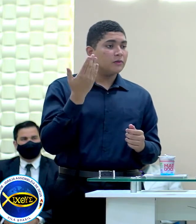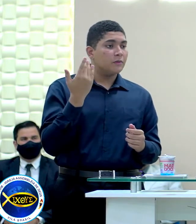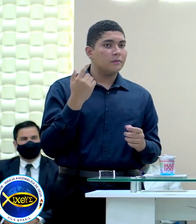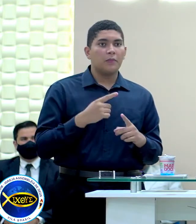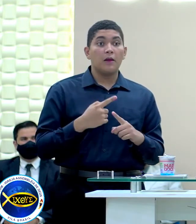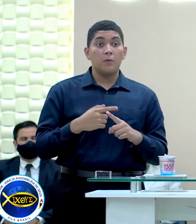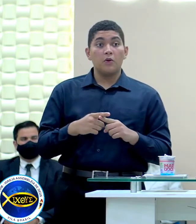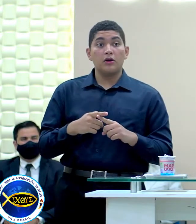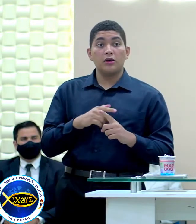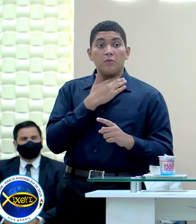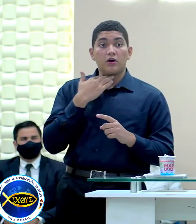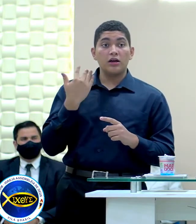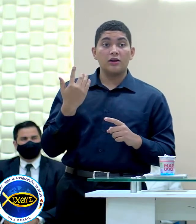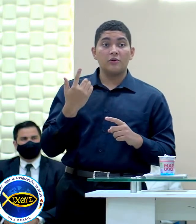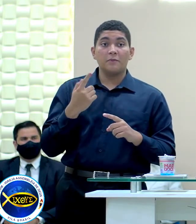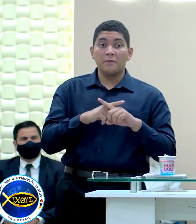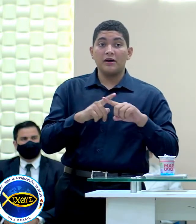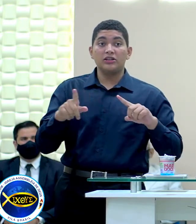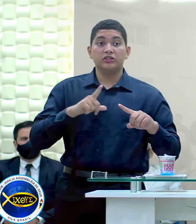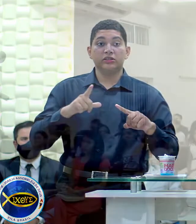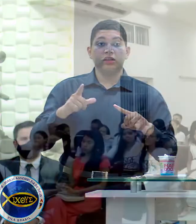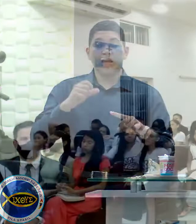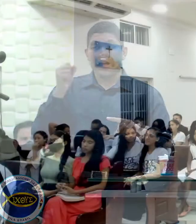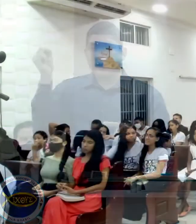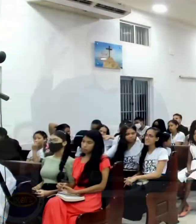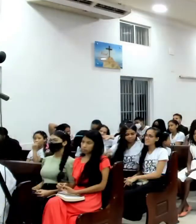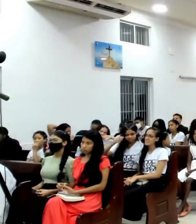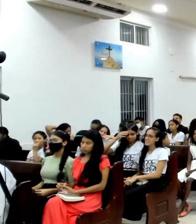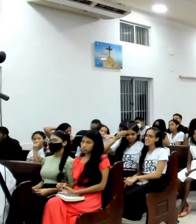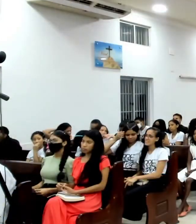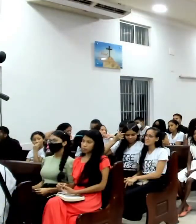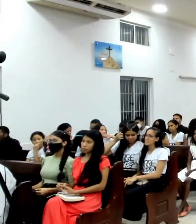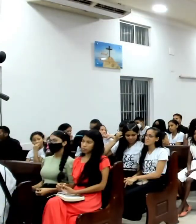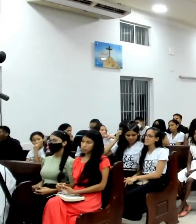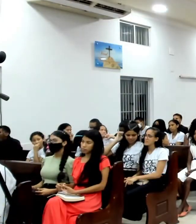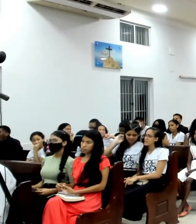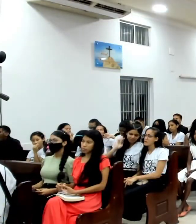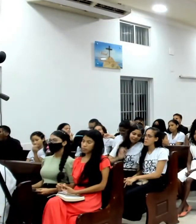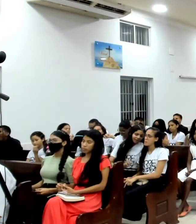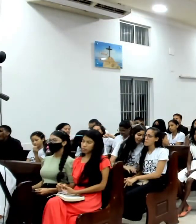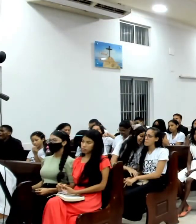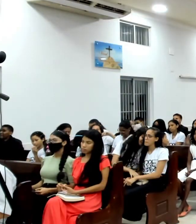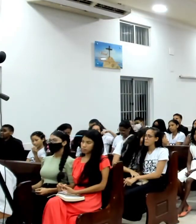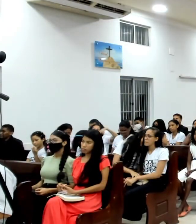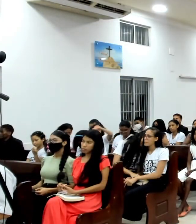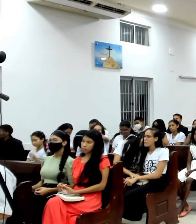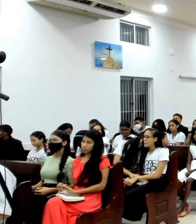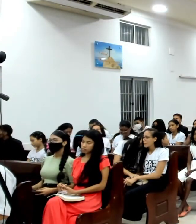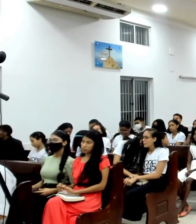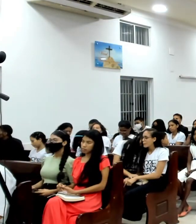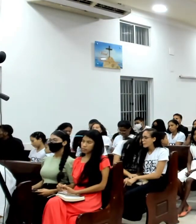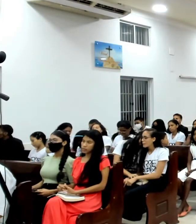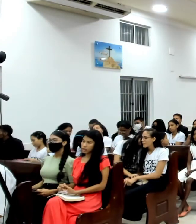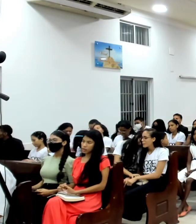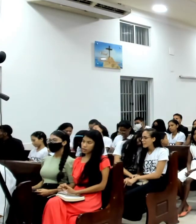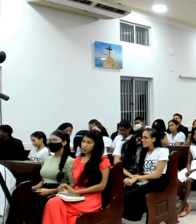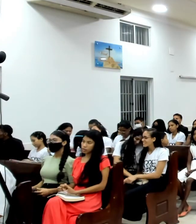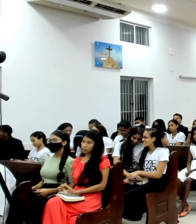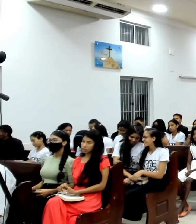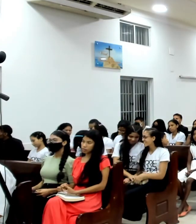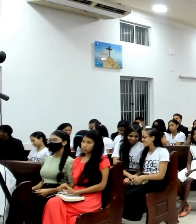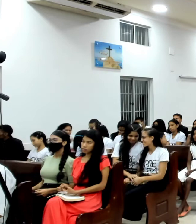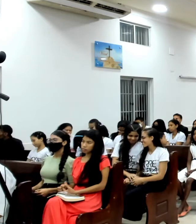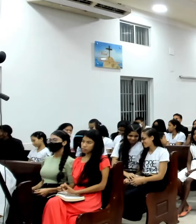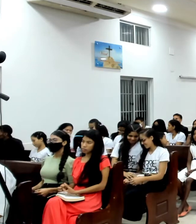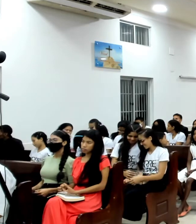eles está a luz do mundo. O Senhor Jesus não precisa de vela sendo acesa no dia de finado.